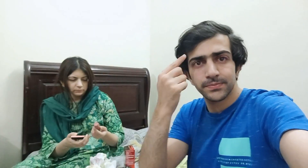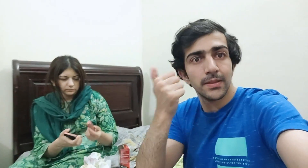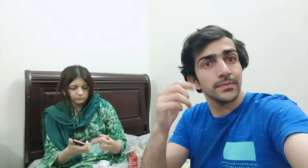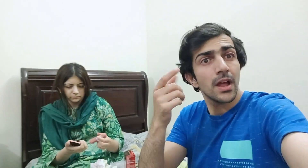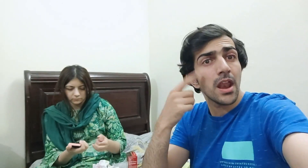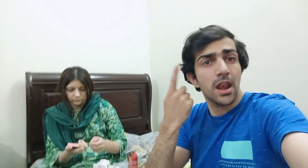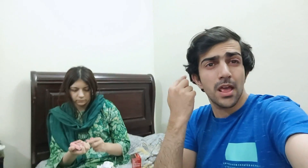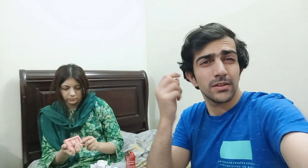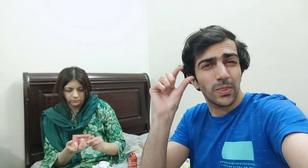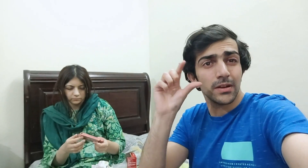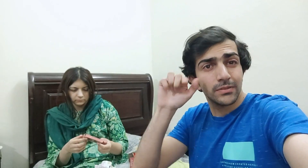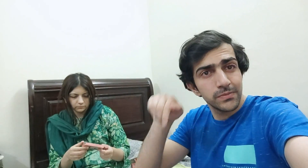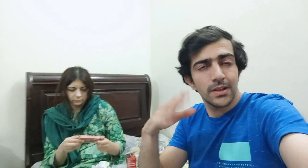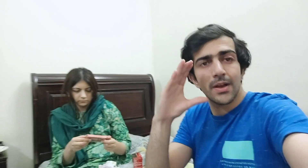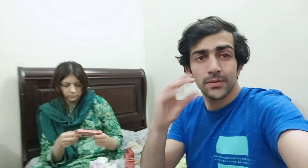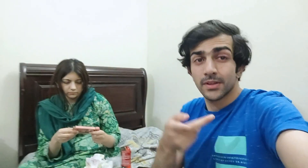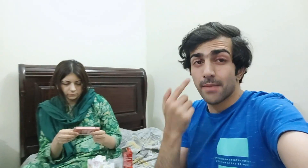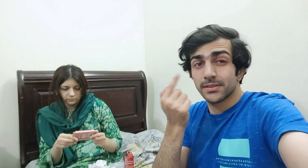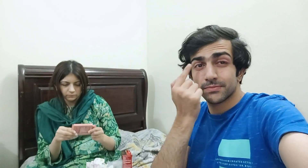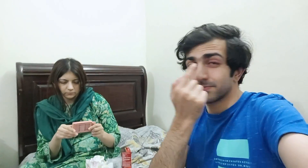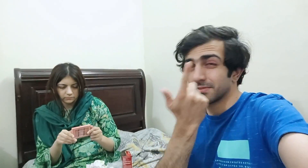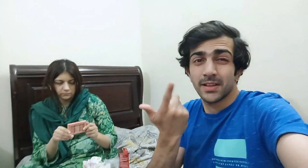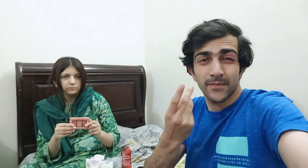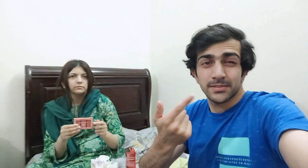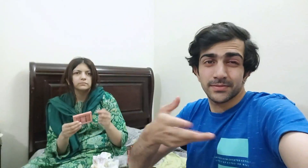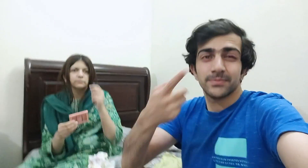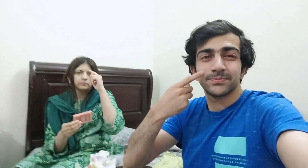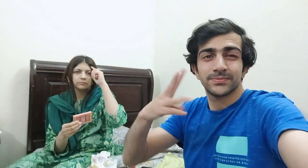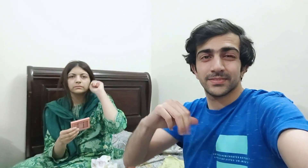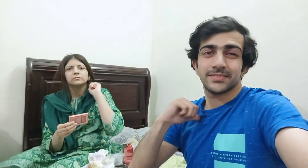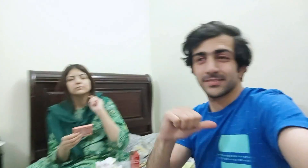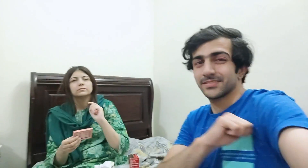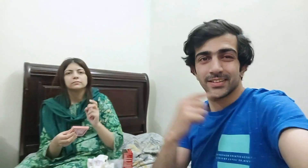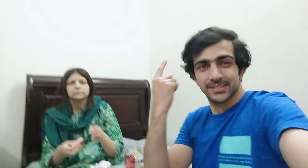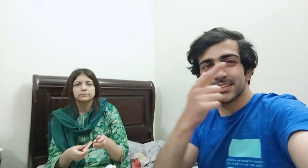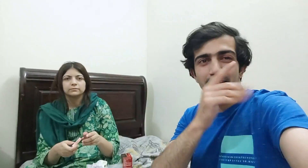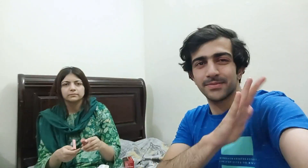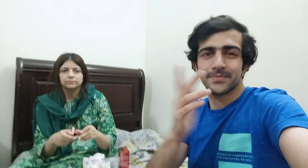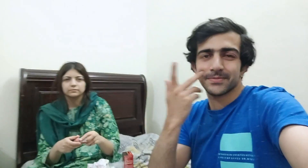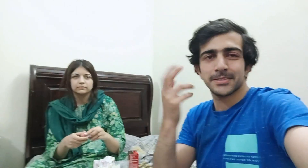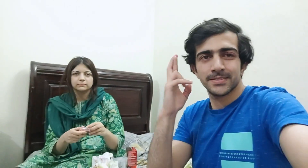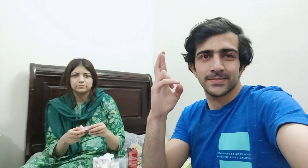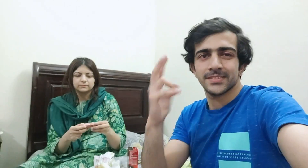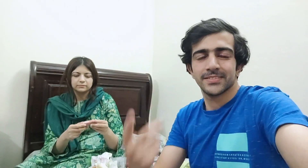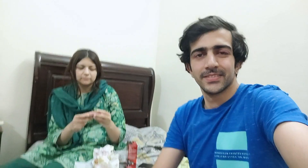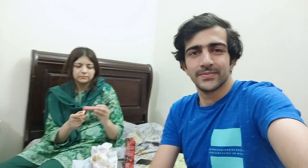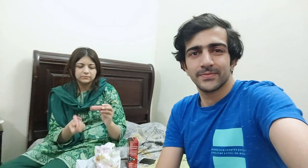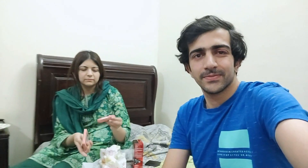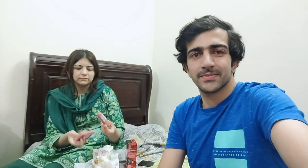देखो भाई हम दोनों को, कल काफ़ी ज़्यादा थी बट आज कम हो गई है। जल्दी जल्दी हो, आगे ईद भी आ रही है, देखते